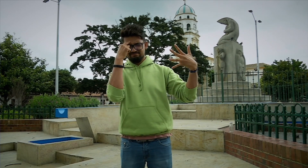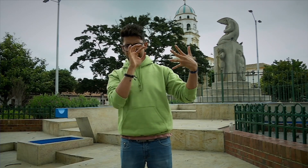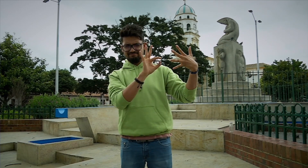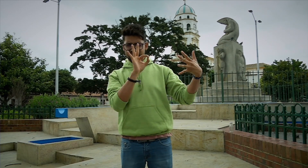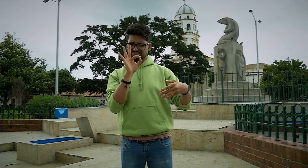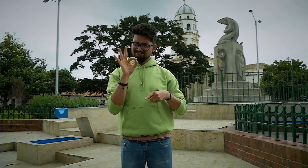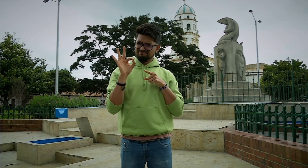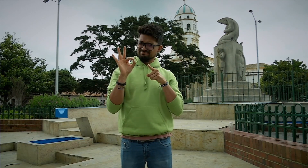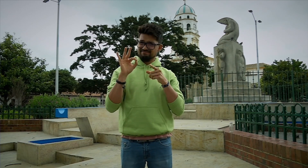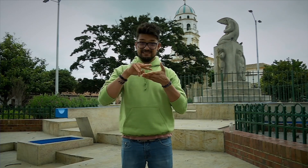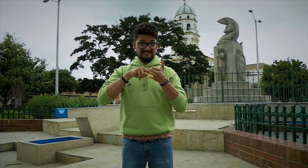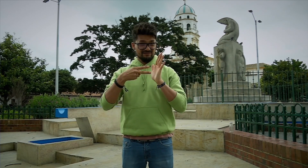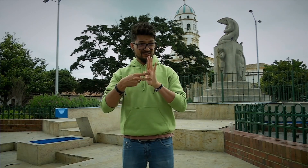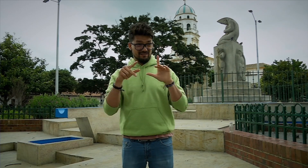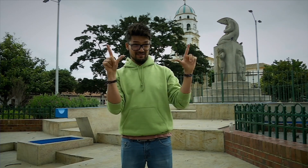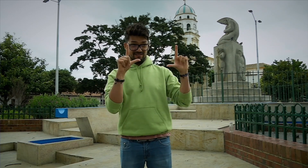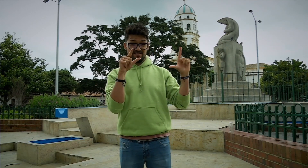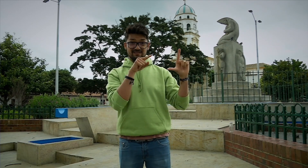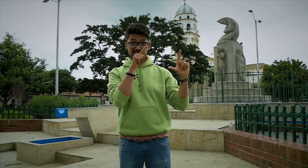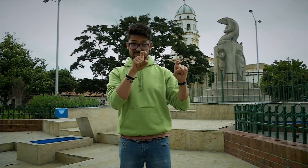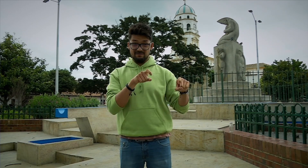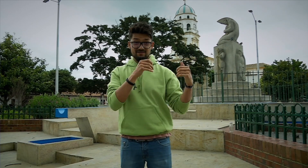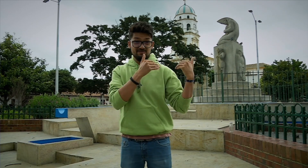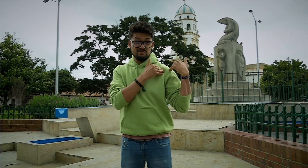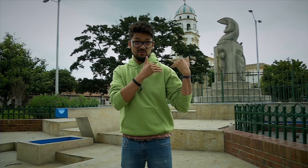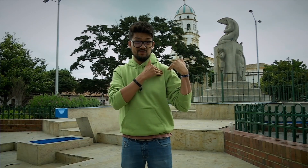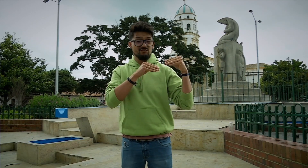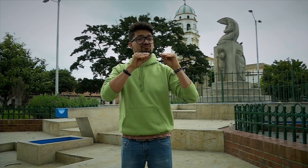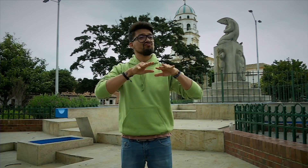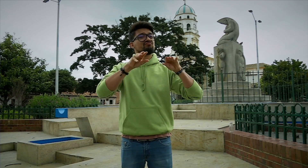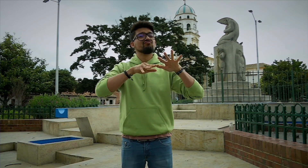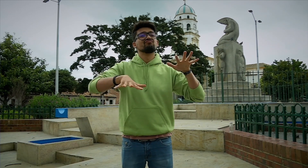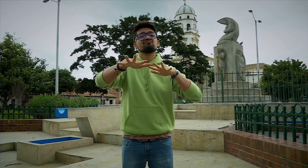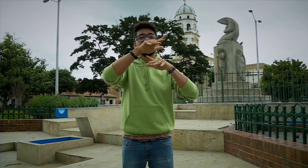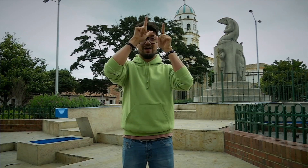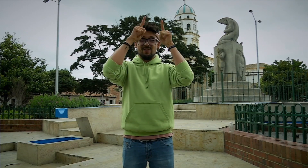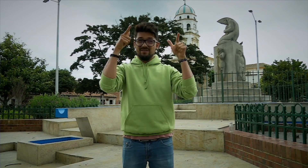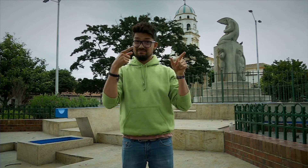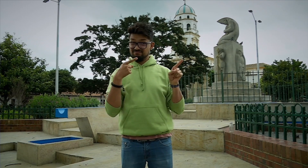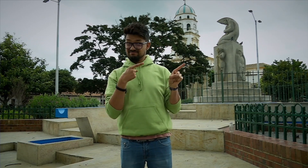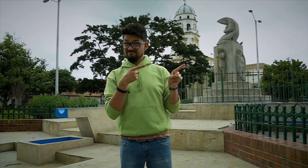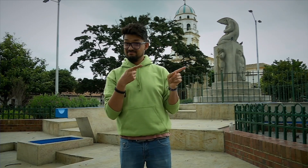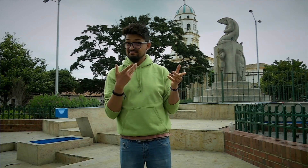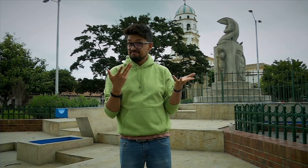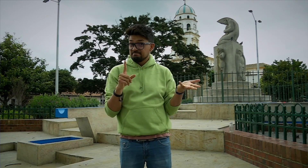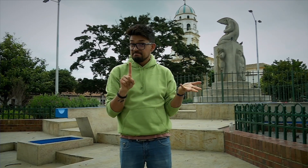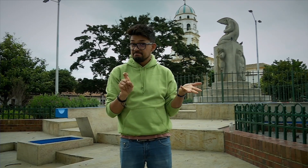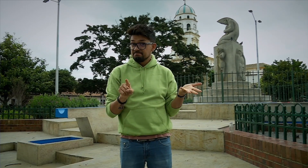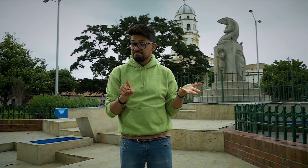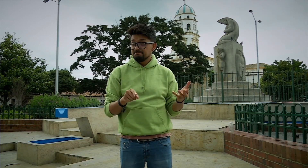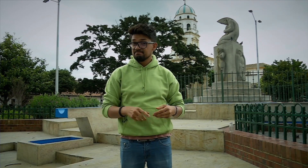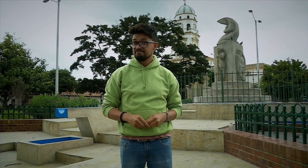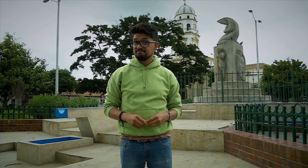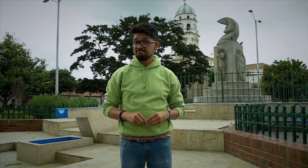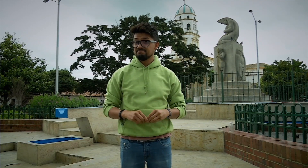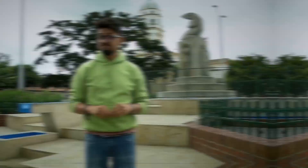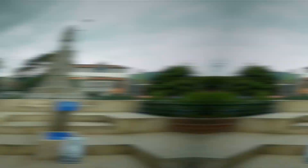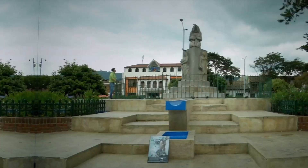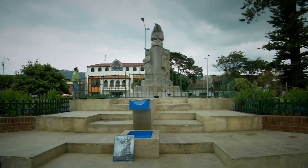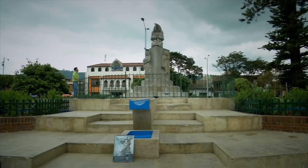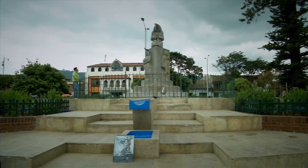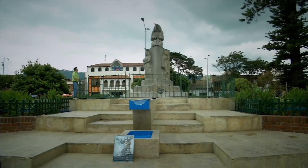Y por supuesto, está abierta la pregunta sobre su responsabilidad en el lenguaje que transmite y promueve.